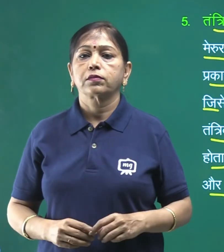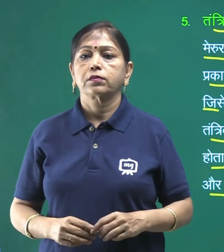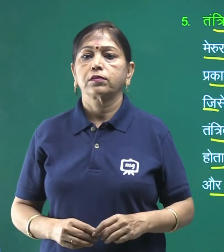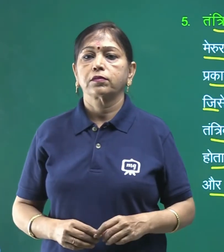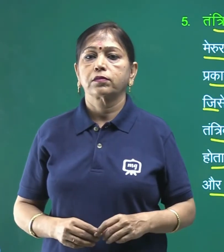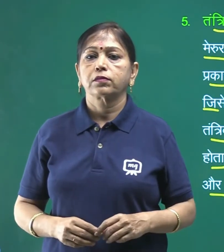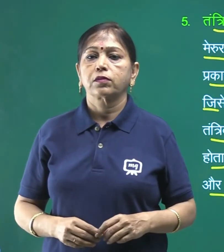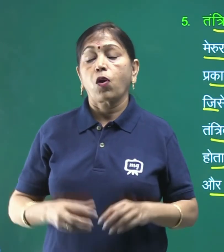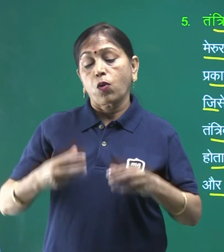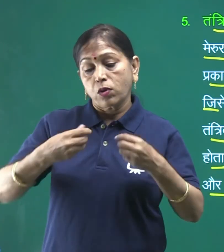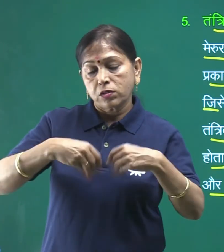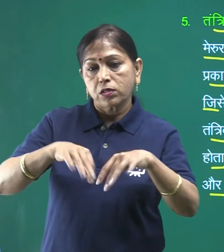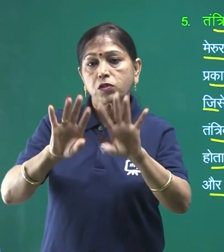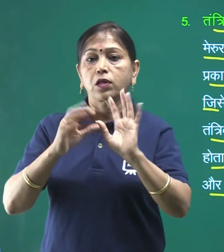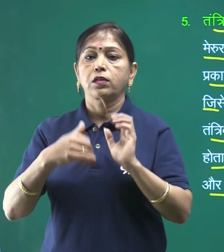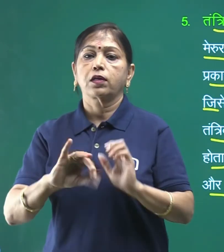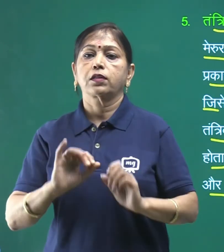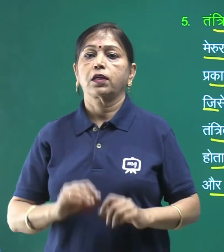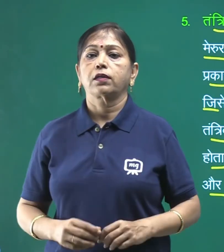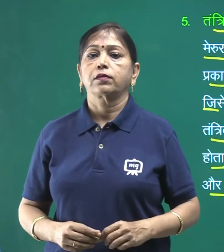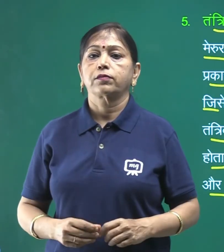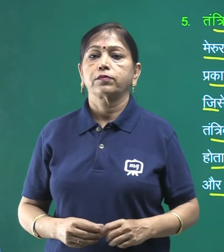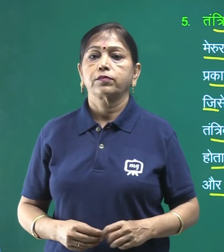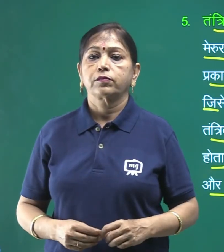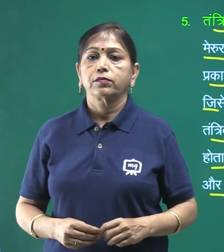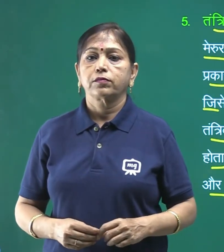और संचालित करता है।